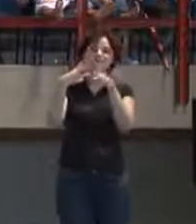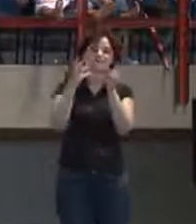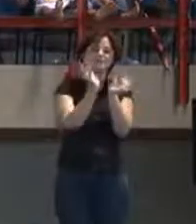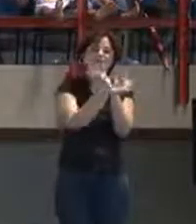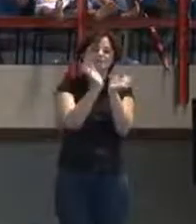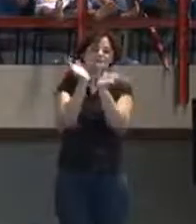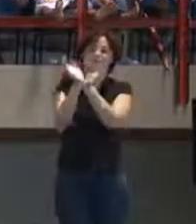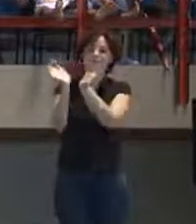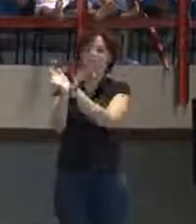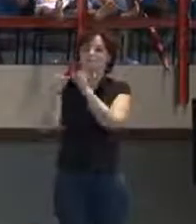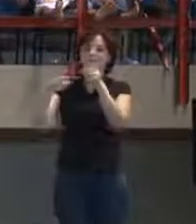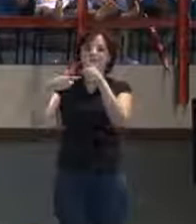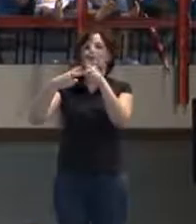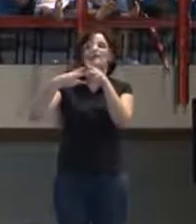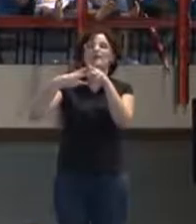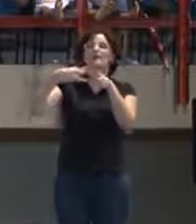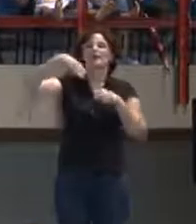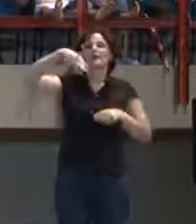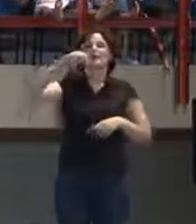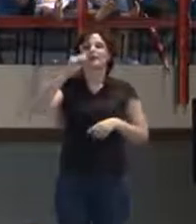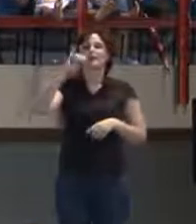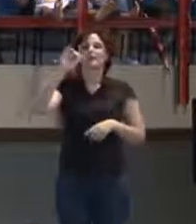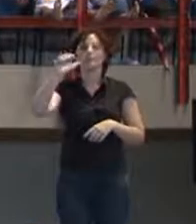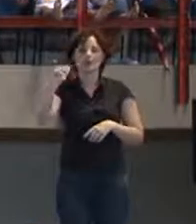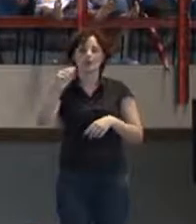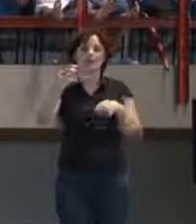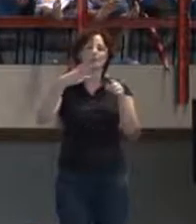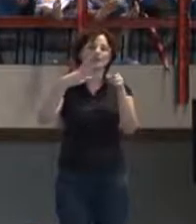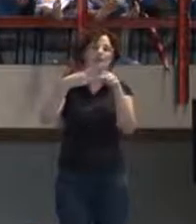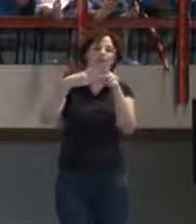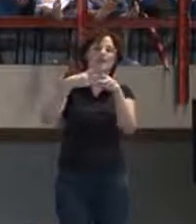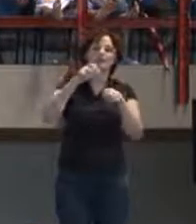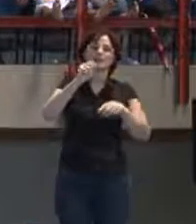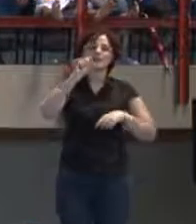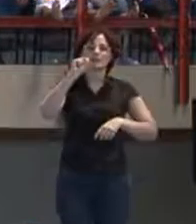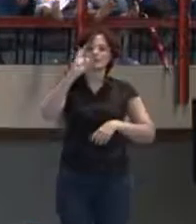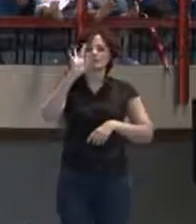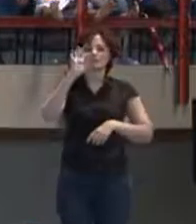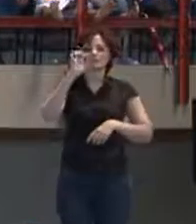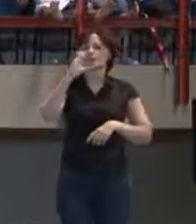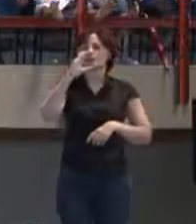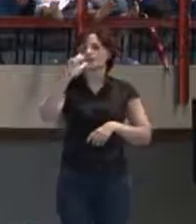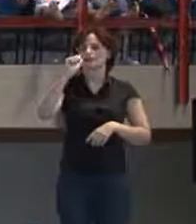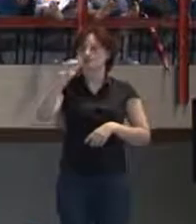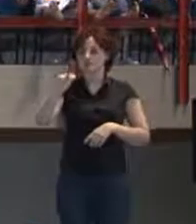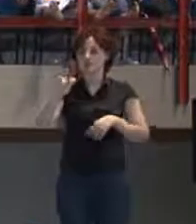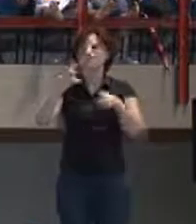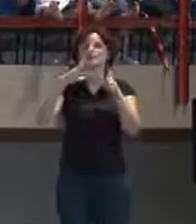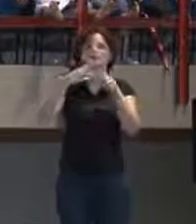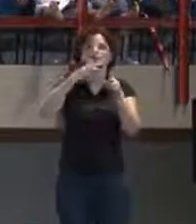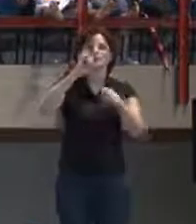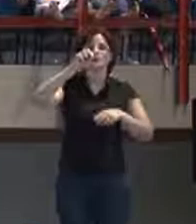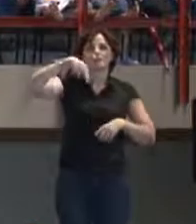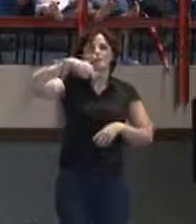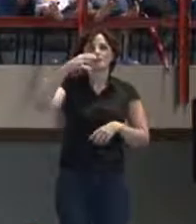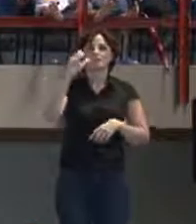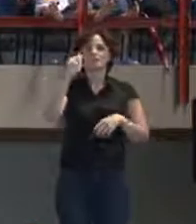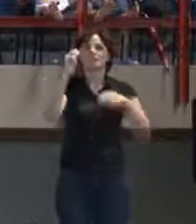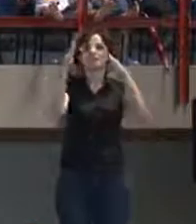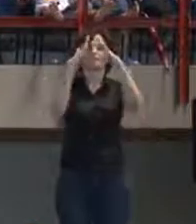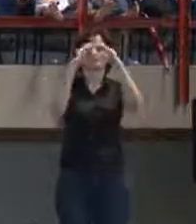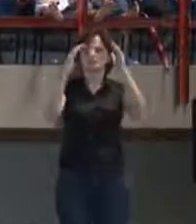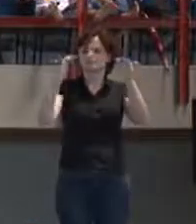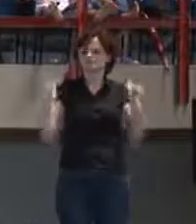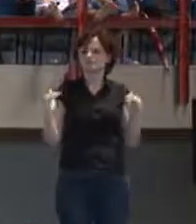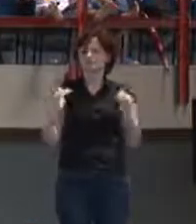gente? Maias, astecas e incas. Honestamente, gente, mais inteligentes que